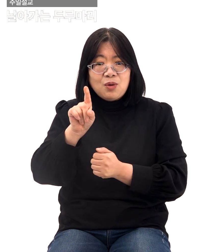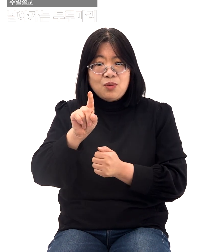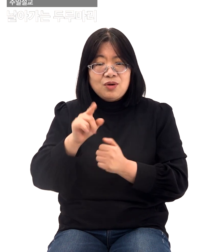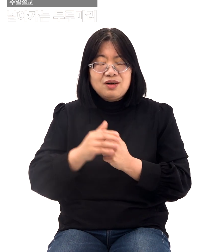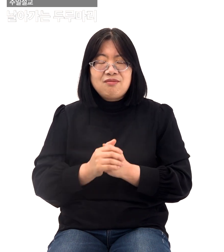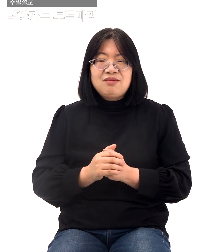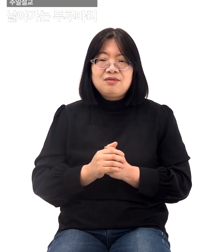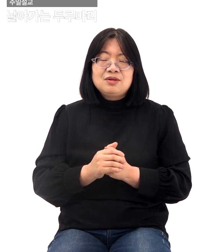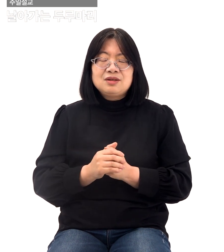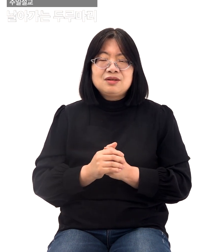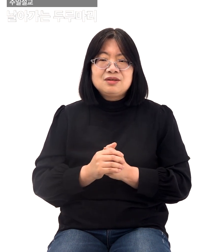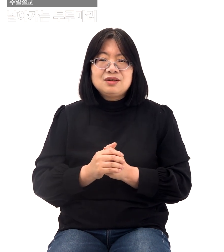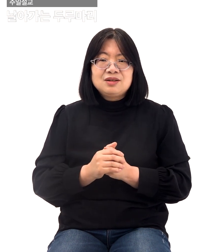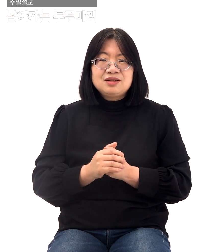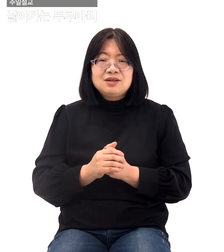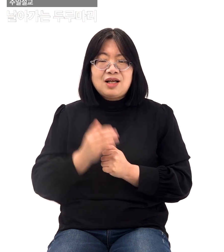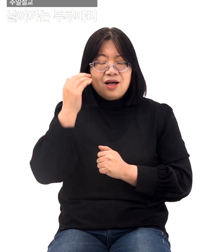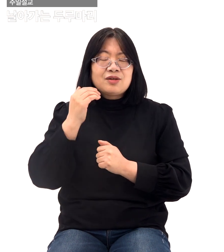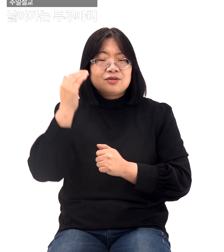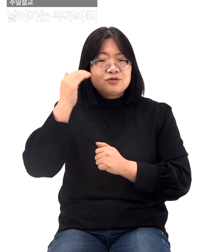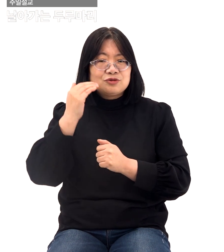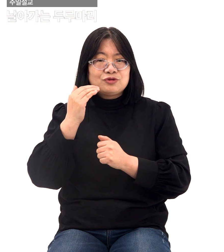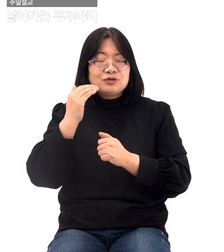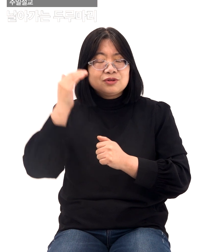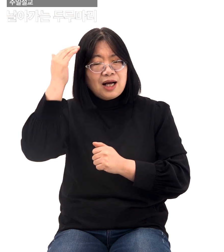이렇게 의역을 해놨는가 하면